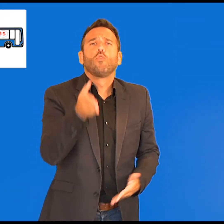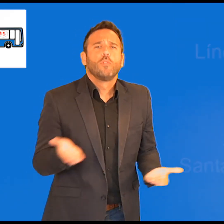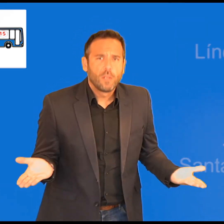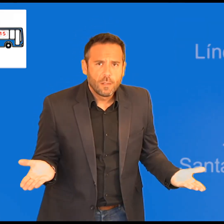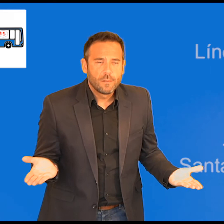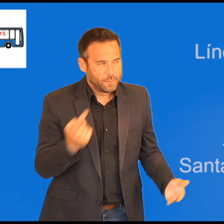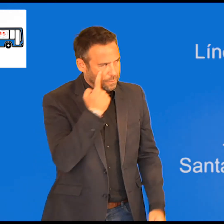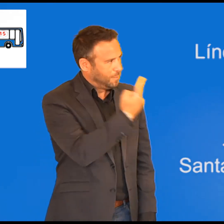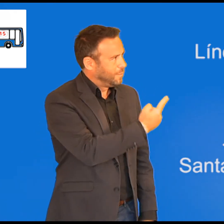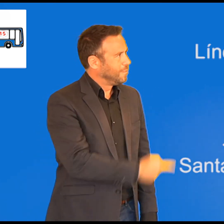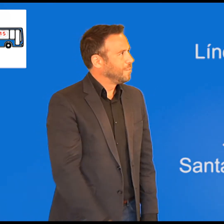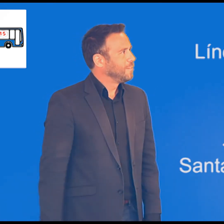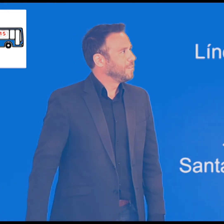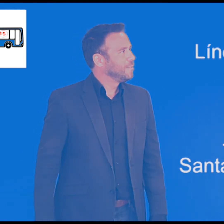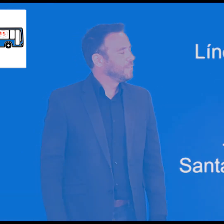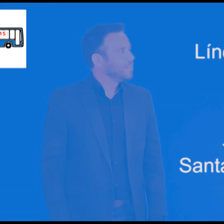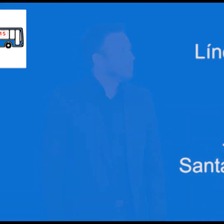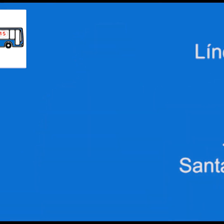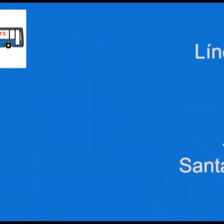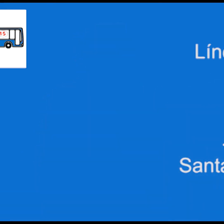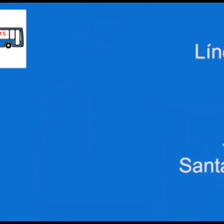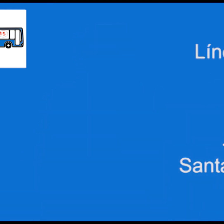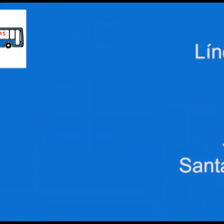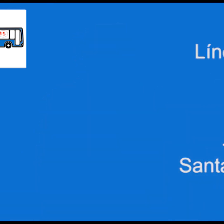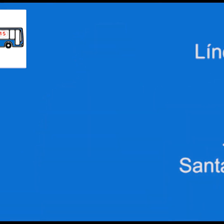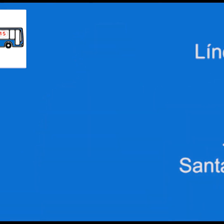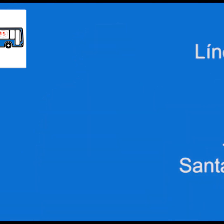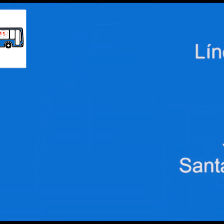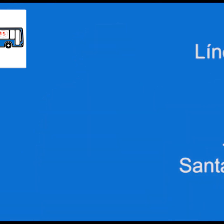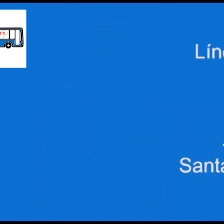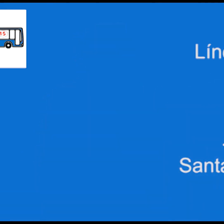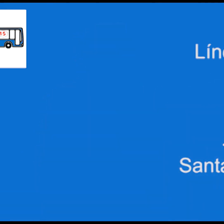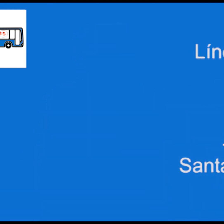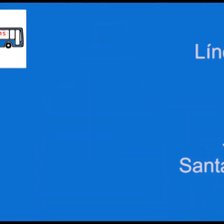Por esta parada pasa la línea 15 dirección Santa Paula.